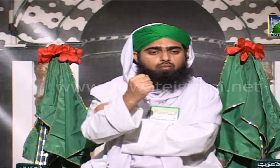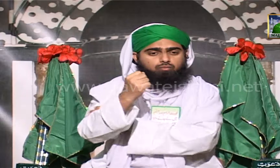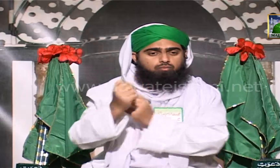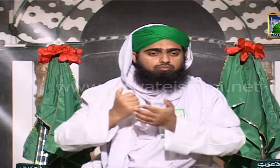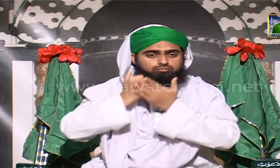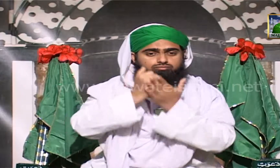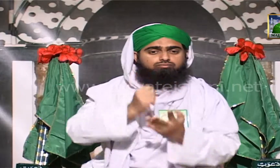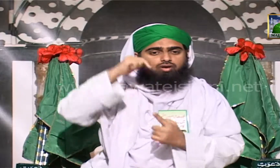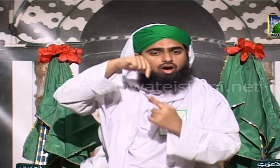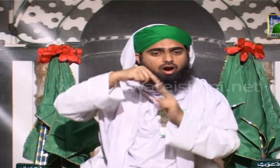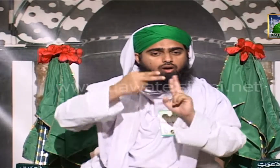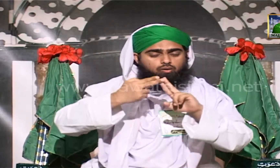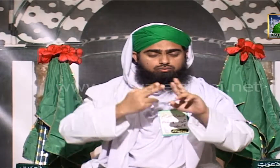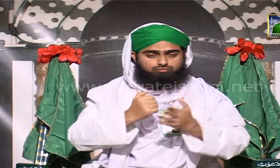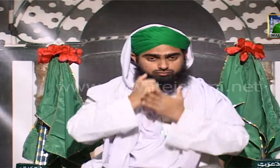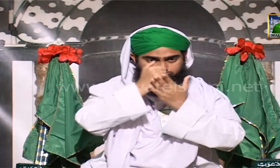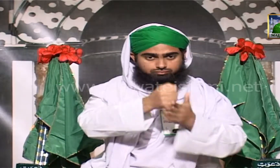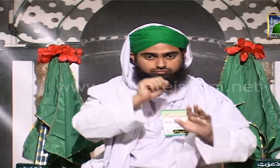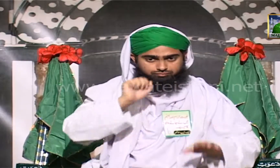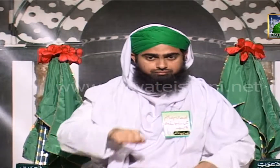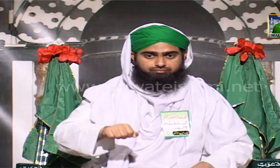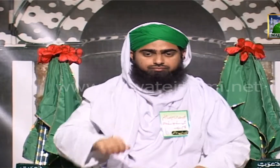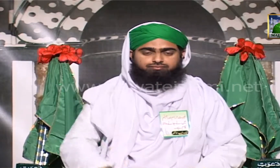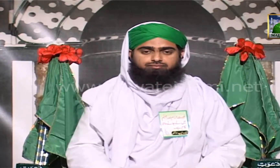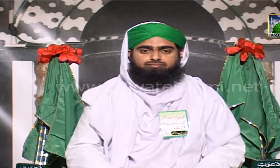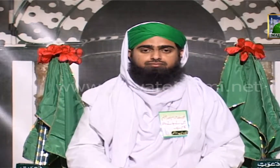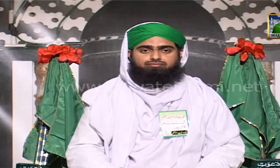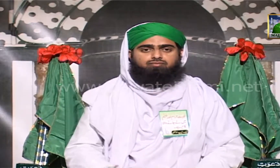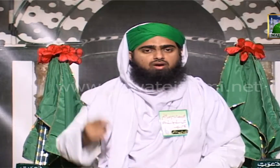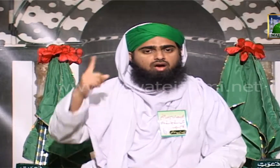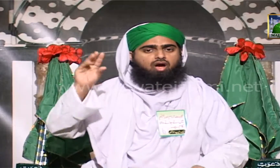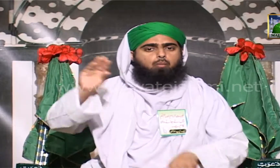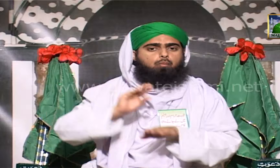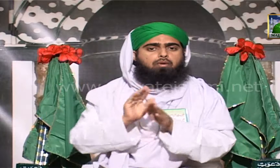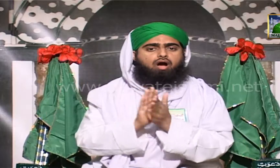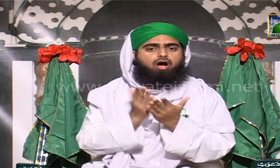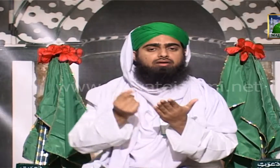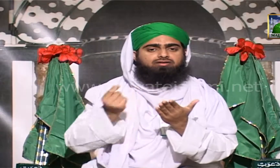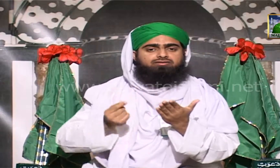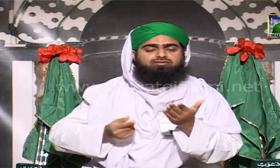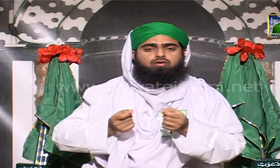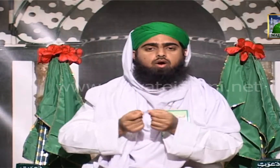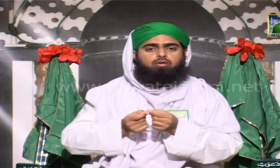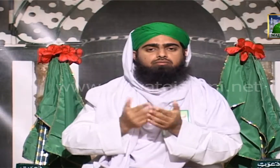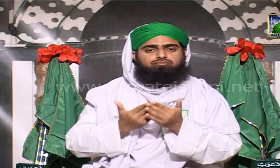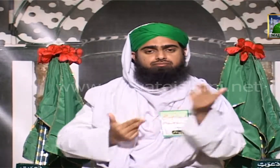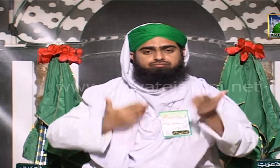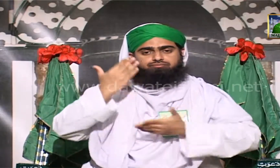تصوف صادر ہو جاتا ہے. بخاری شریف میں واقعہ ہے بنی اسرائیل